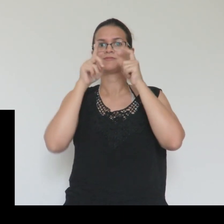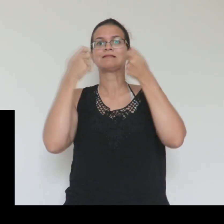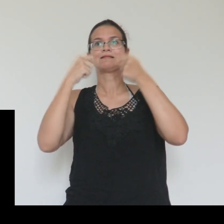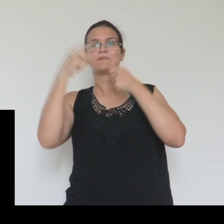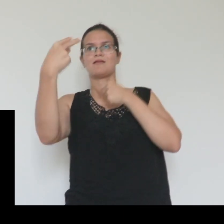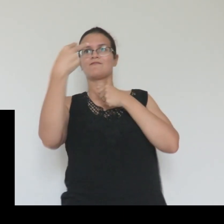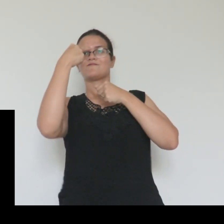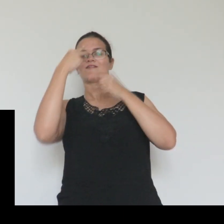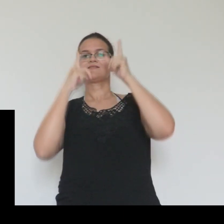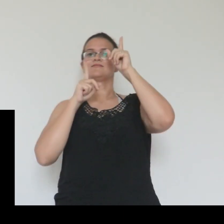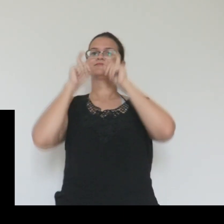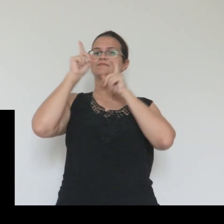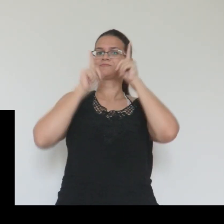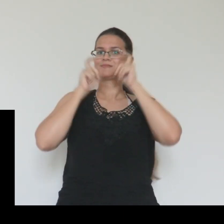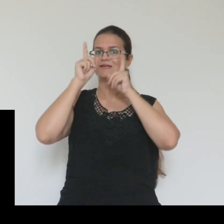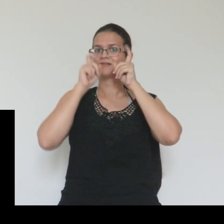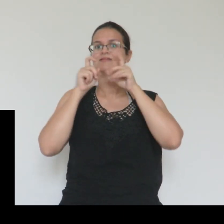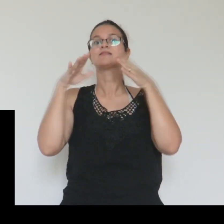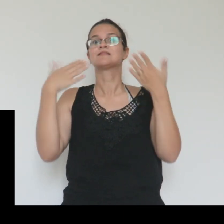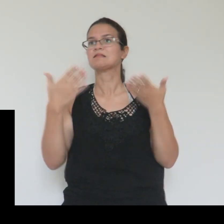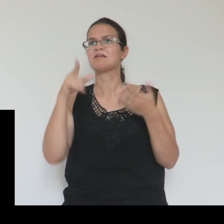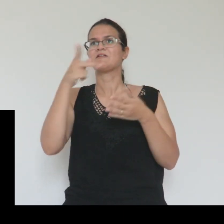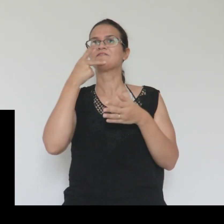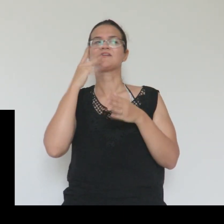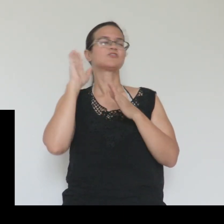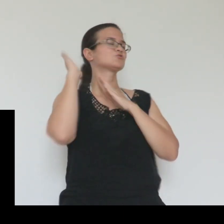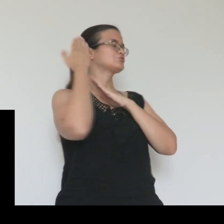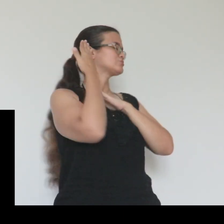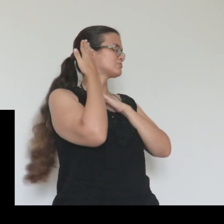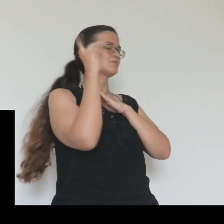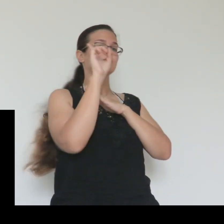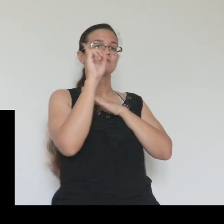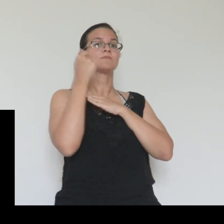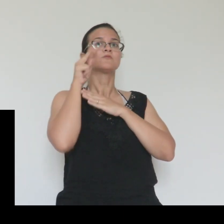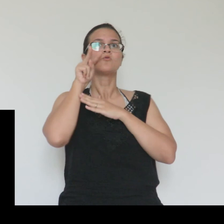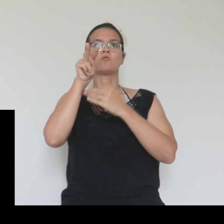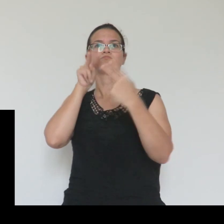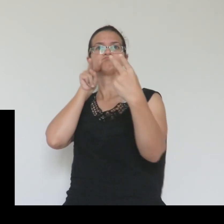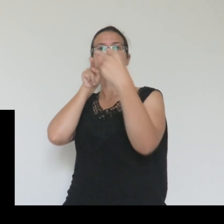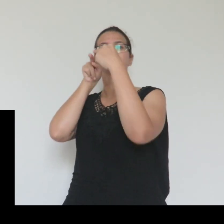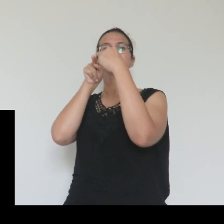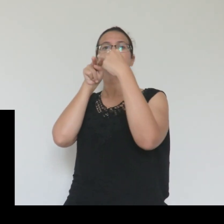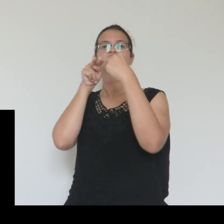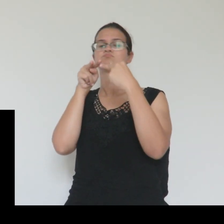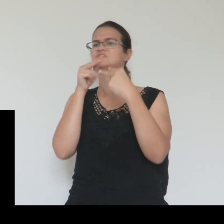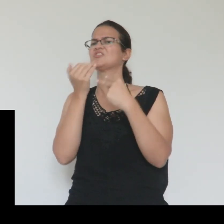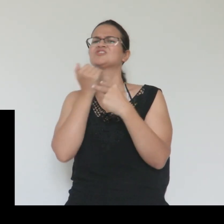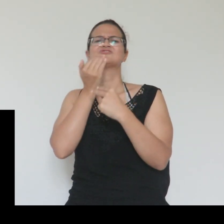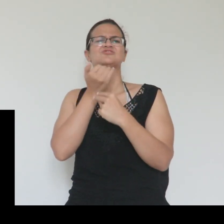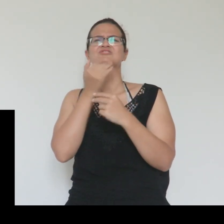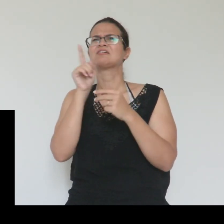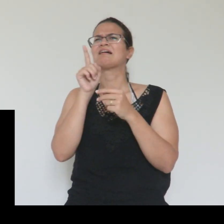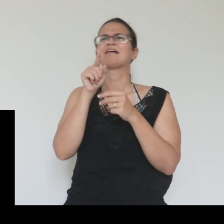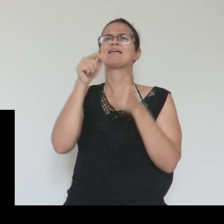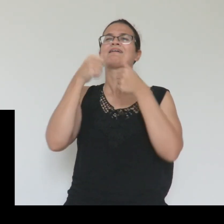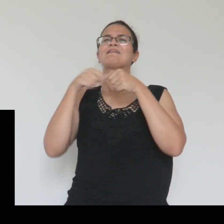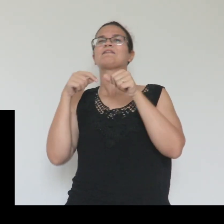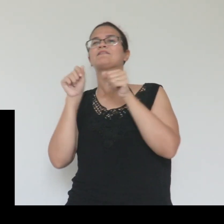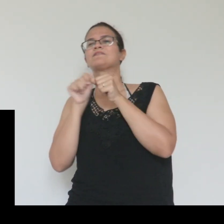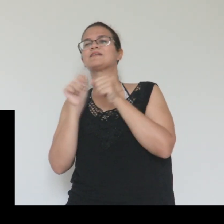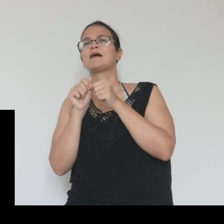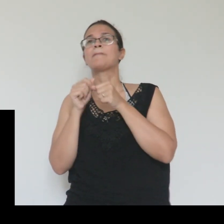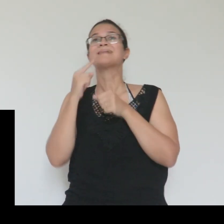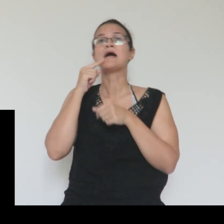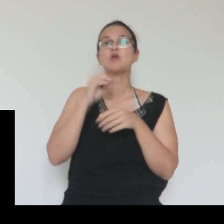fazendo movimento labial quando estiver sinalizando, porque ele não vai saber, ele vai ficar meio confuso, ele olha para o sinal, a sua expressão facial não